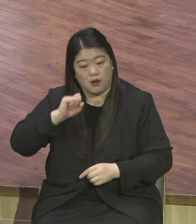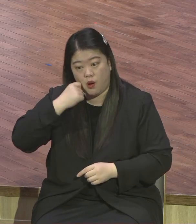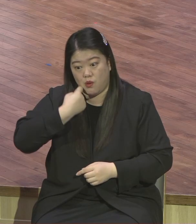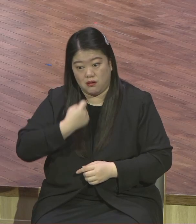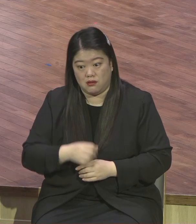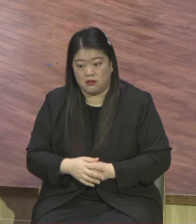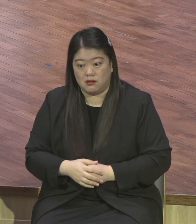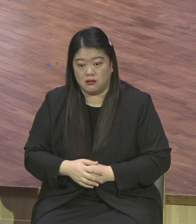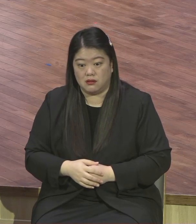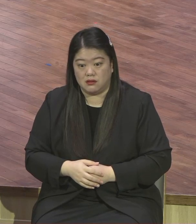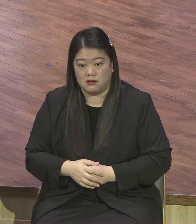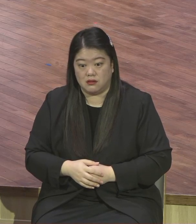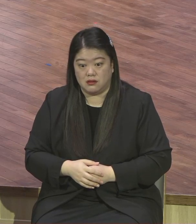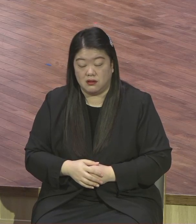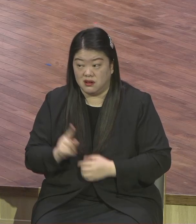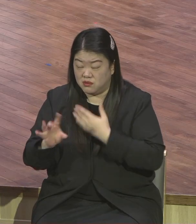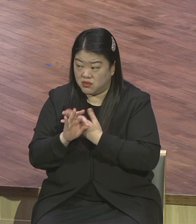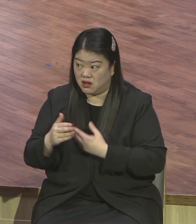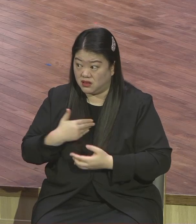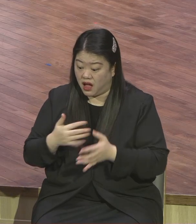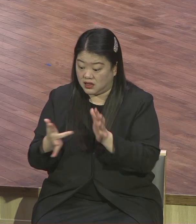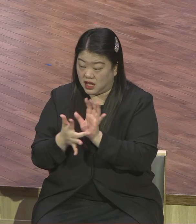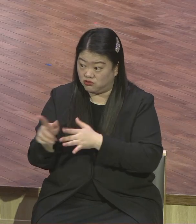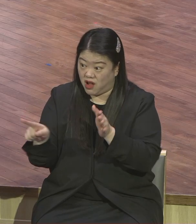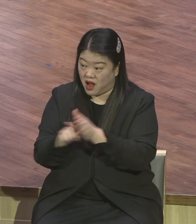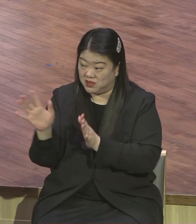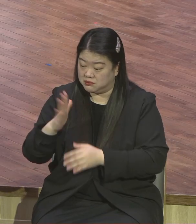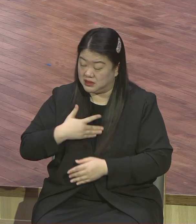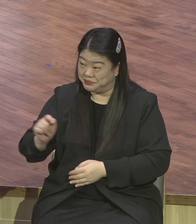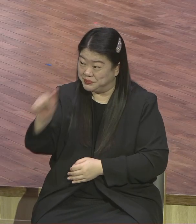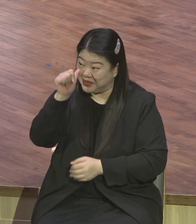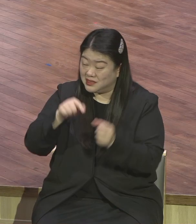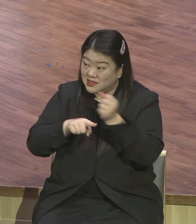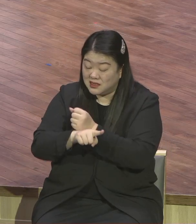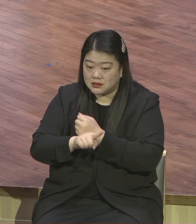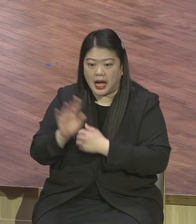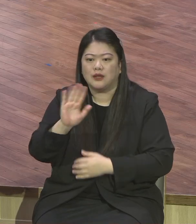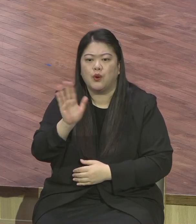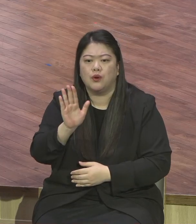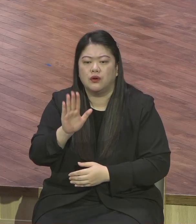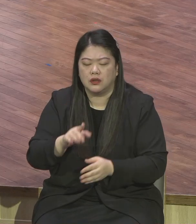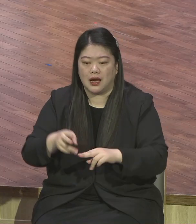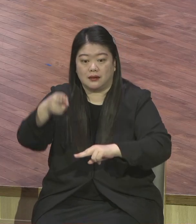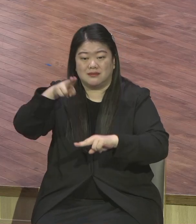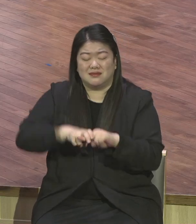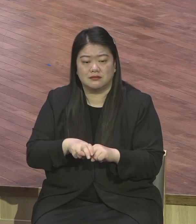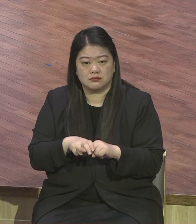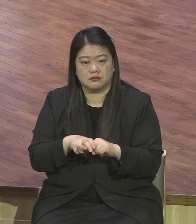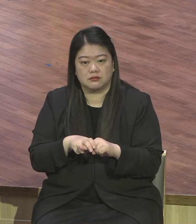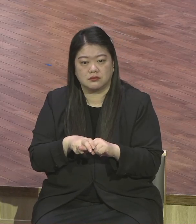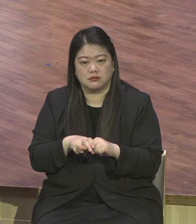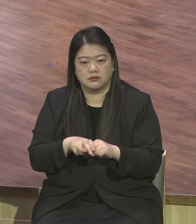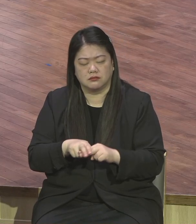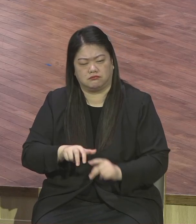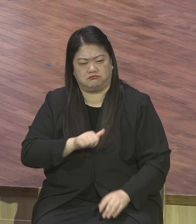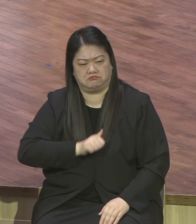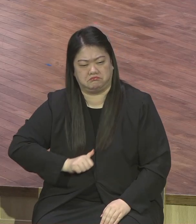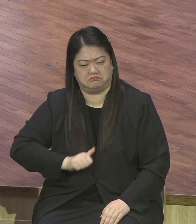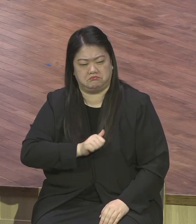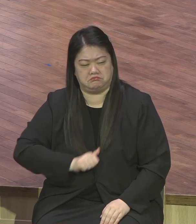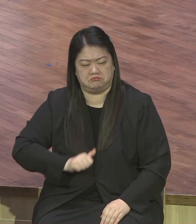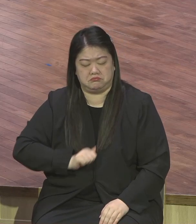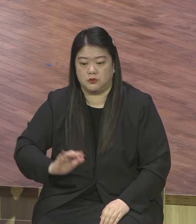다른 조건 때문에 자기 어떤 동기 때문에 올 수 있겠지만은 하나님을 예배해야지 그거 안 돼요.